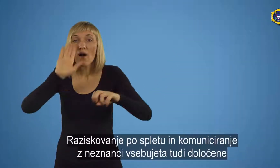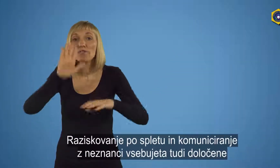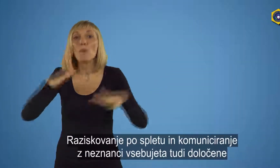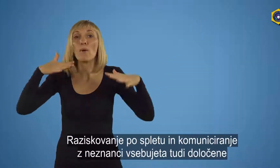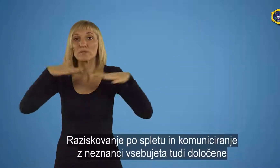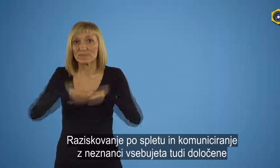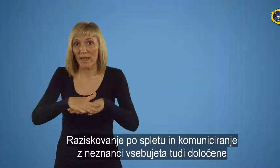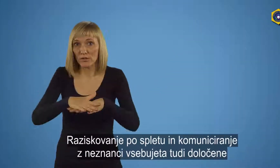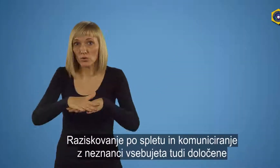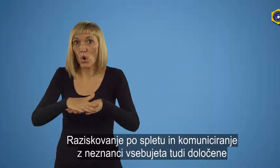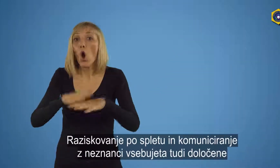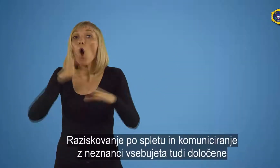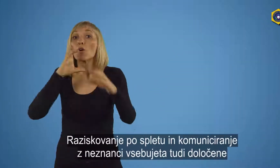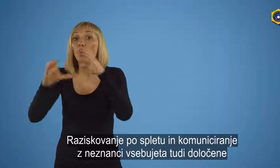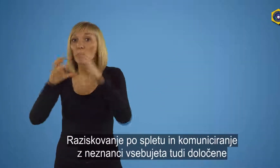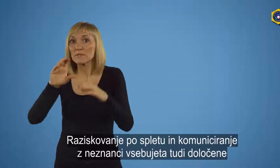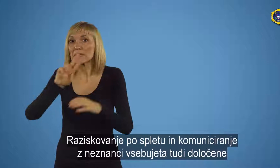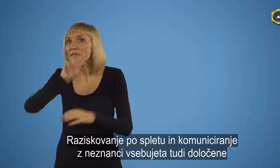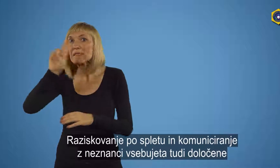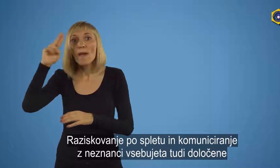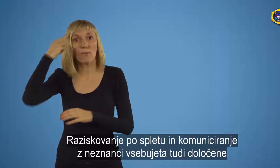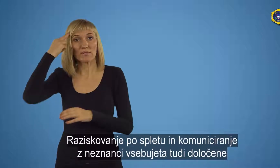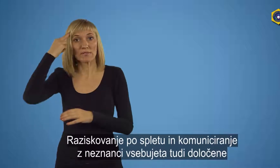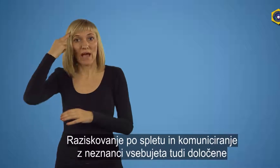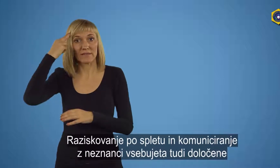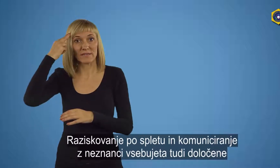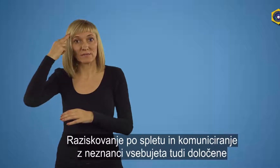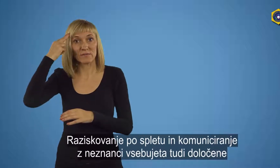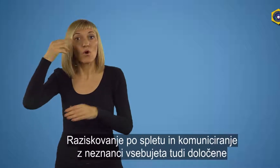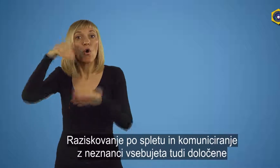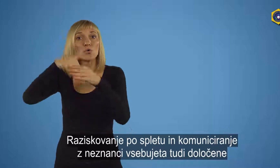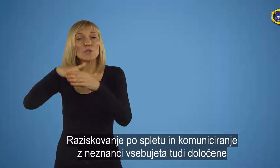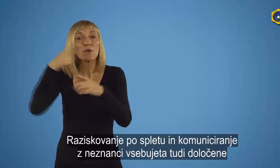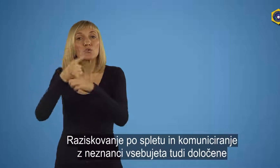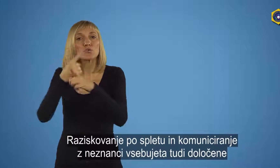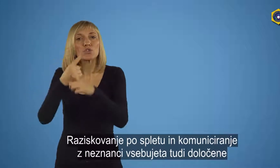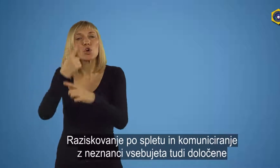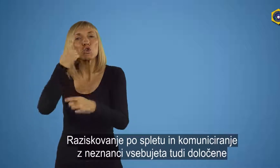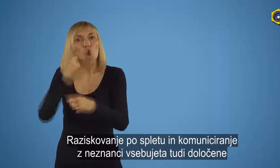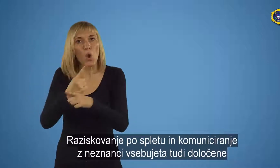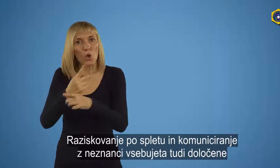Raziskovanje po spletu in komuniciranje z neznanci vsebujeta tudi določene pasti.